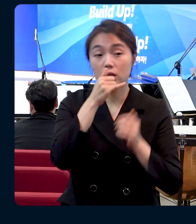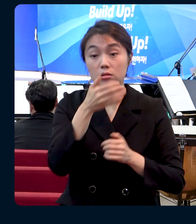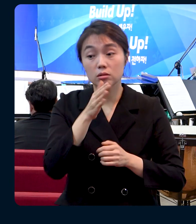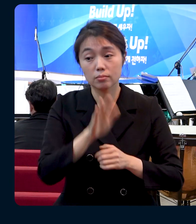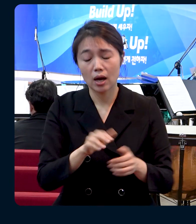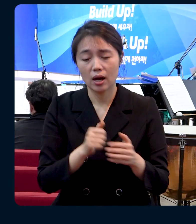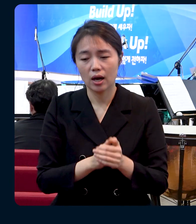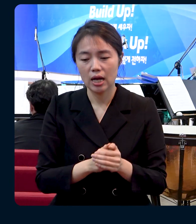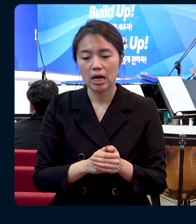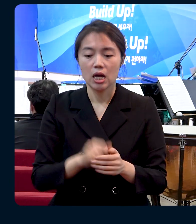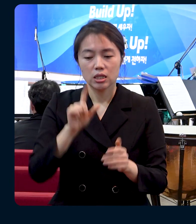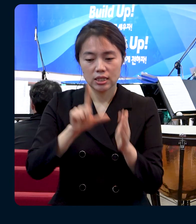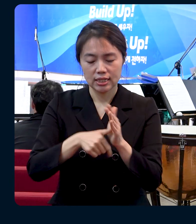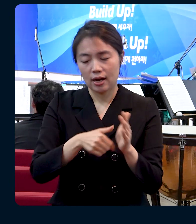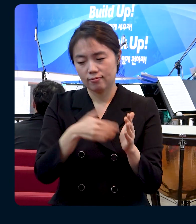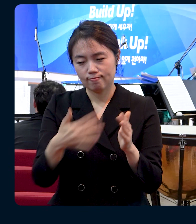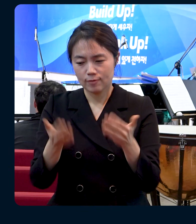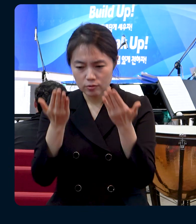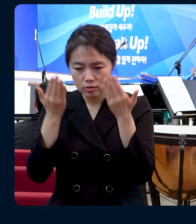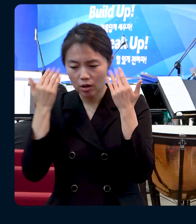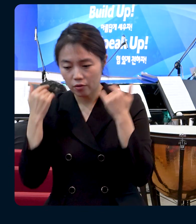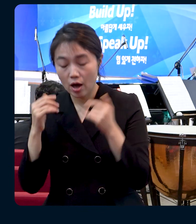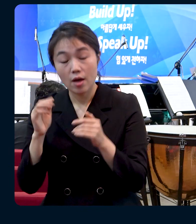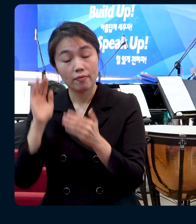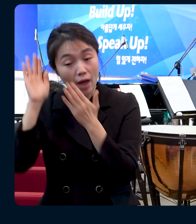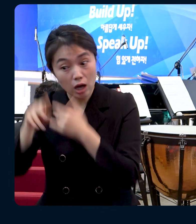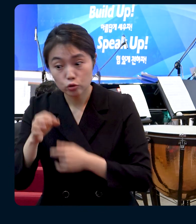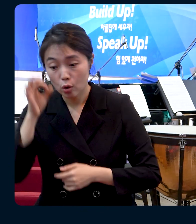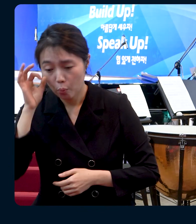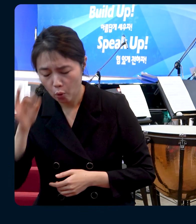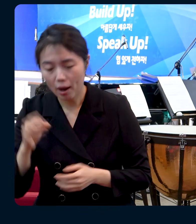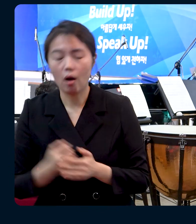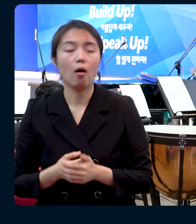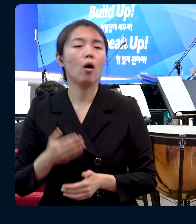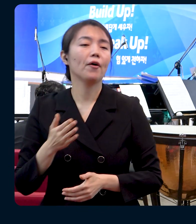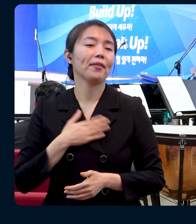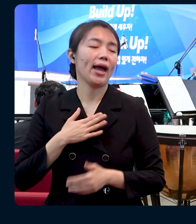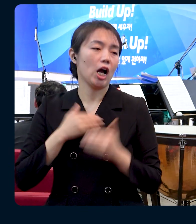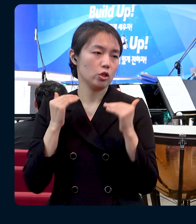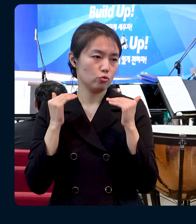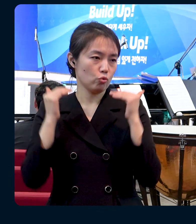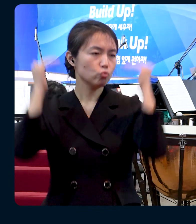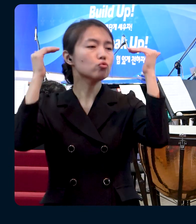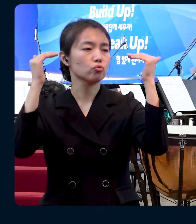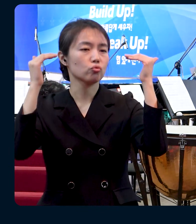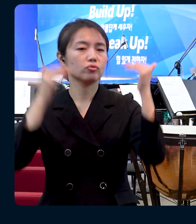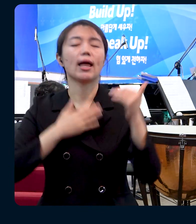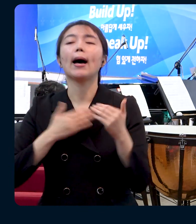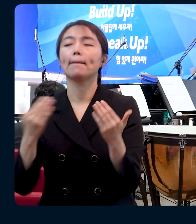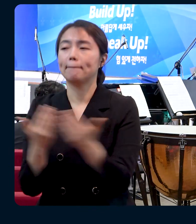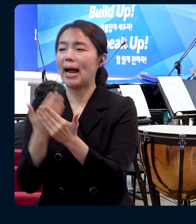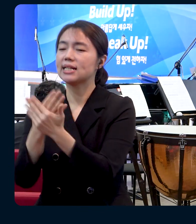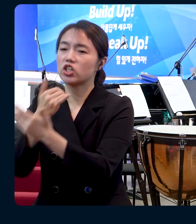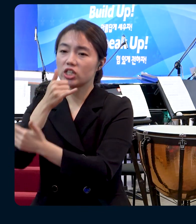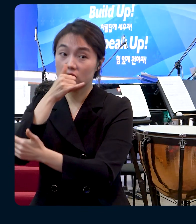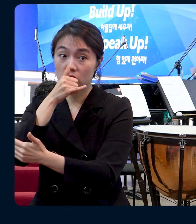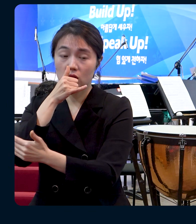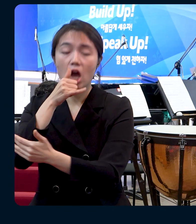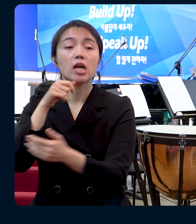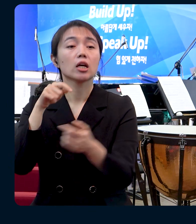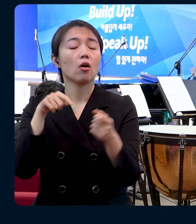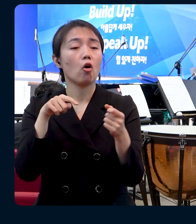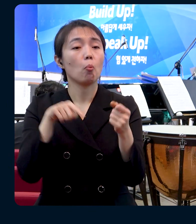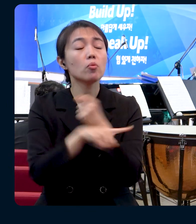알았는데 아니요, 사실 보니까 잃어버린 거 없이 오히려 그 시간 때문에 놀라운 성숙을 이루는 그런 고백이